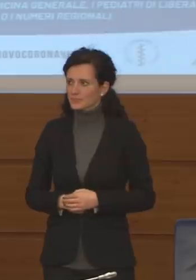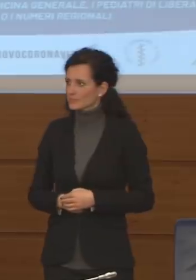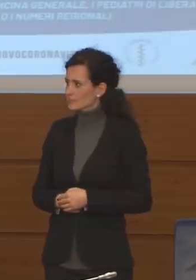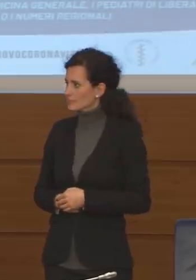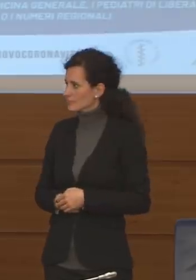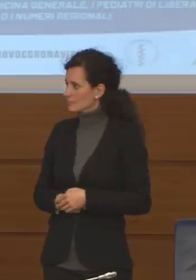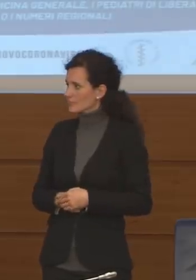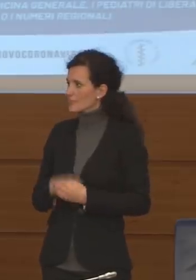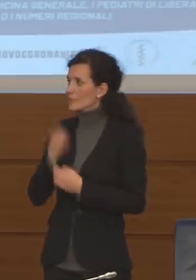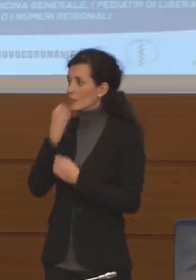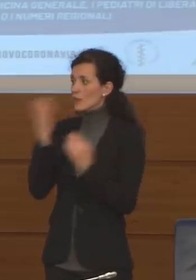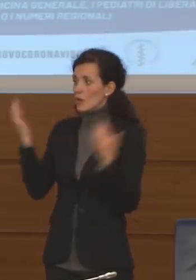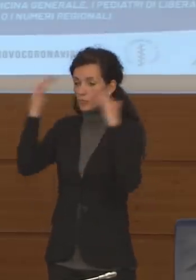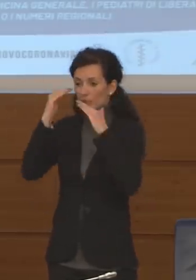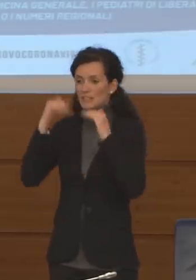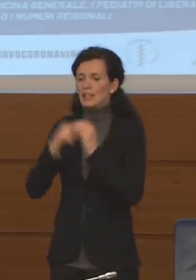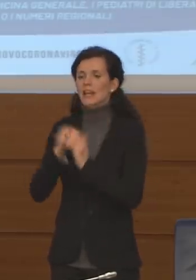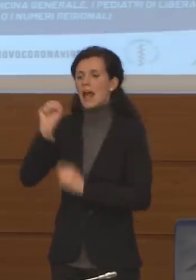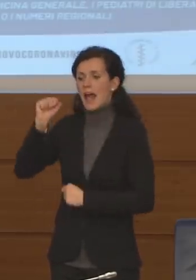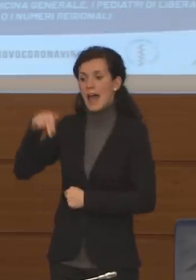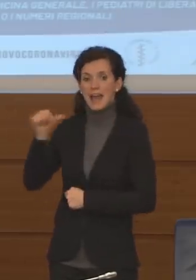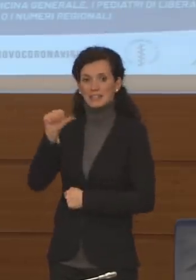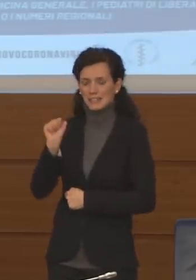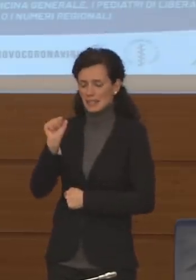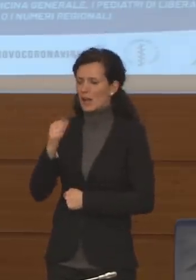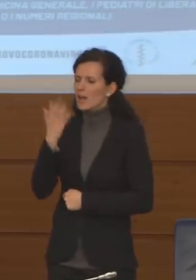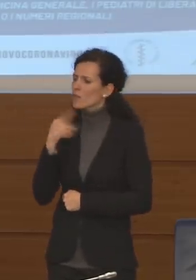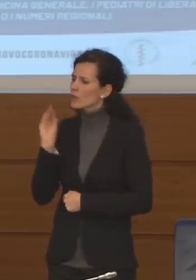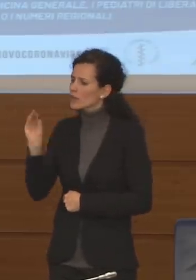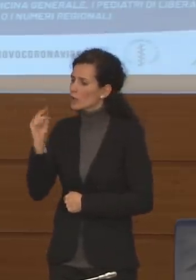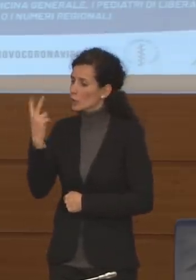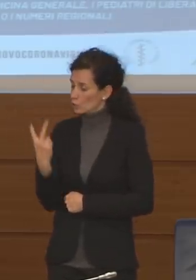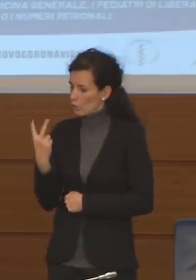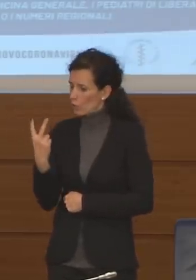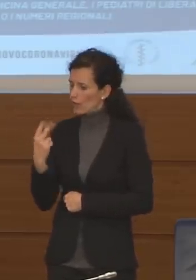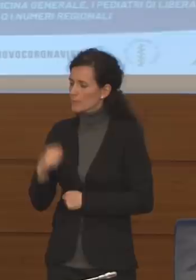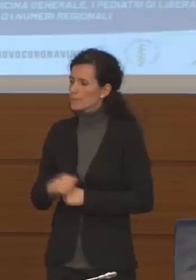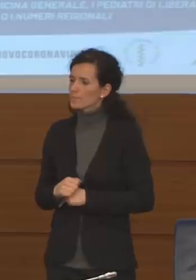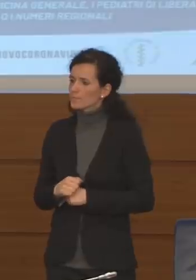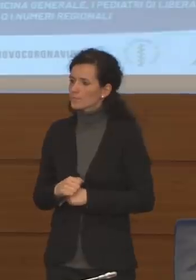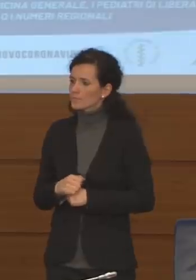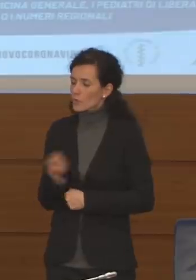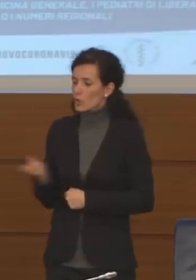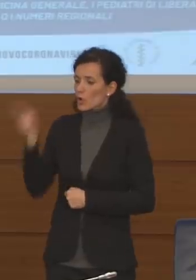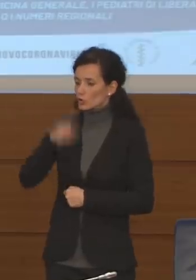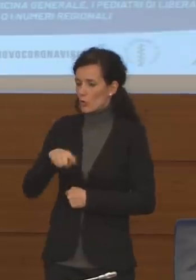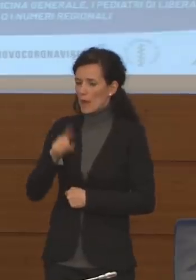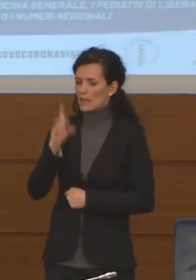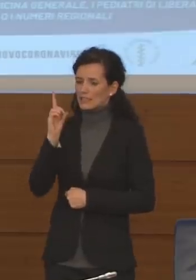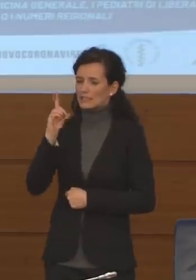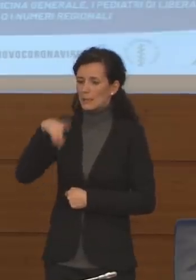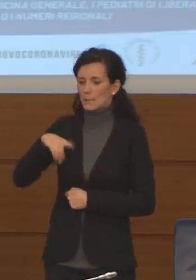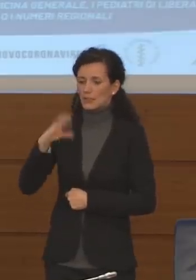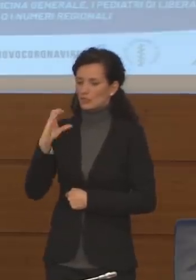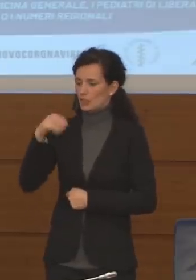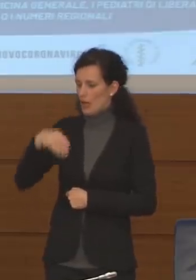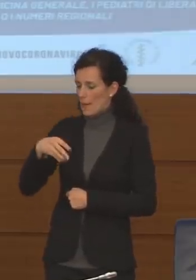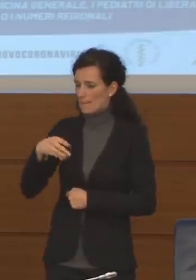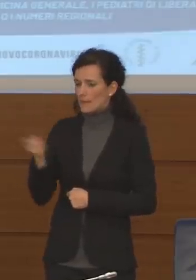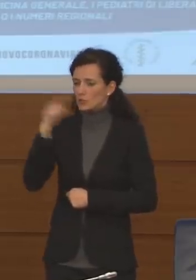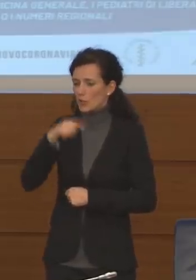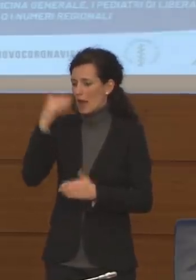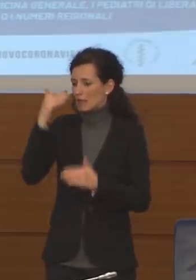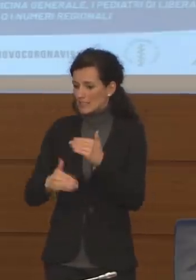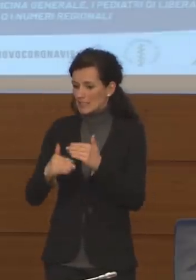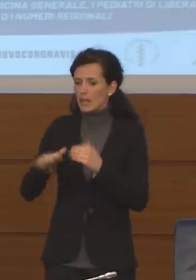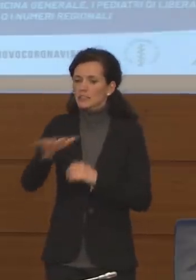buonasera matteo guidelli dell'ansa volevo chiedere due cose la prima è domani scade il dpcm con l'indicazione delle zone rosse